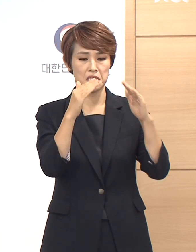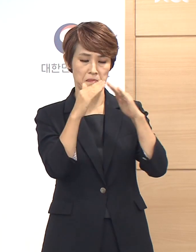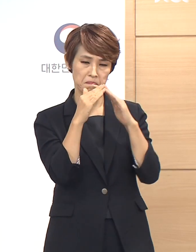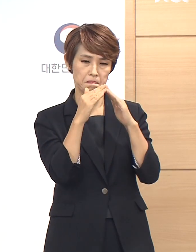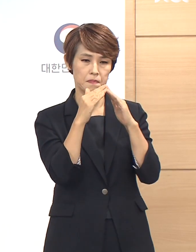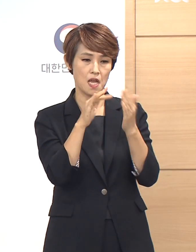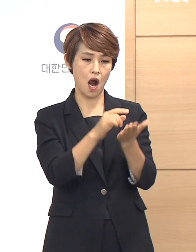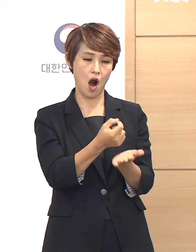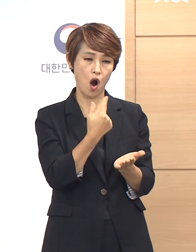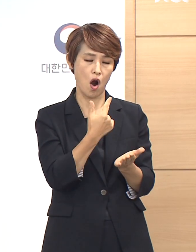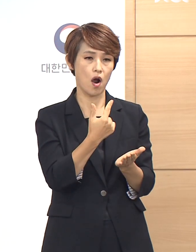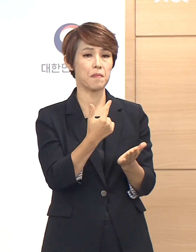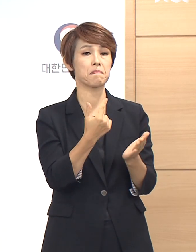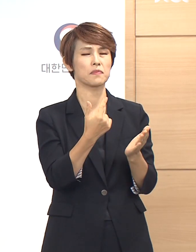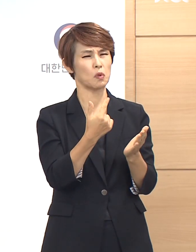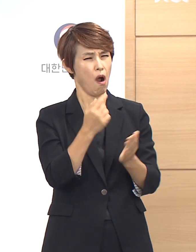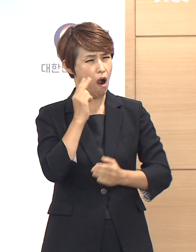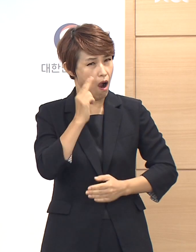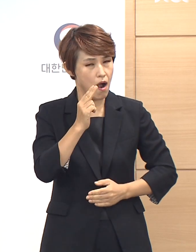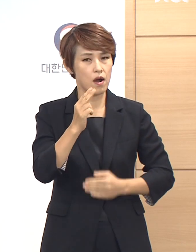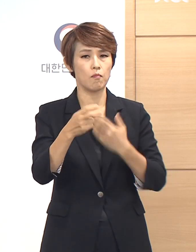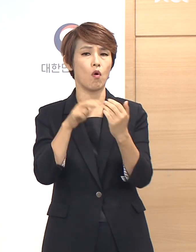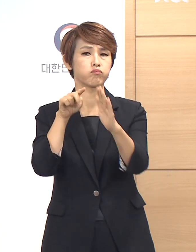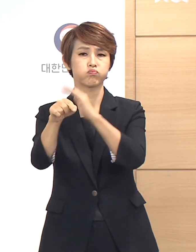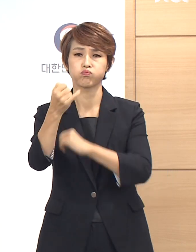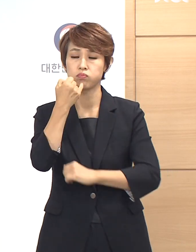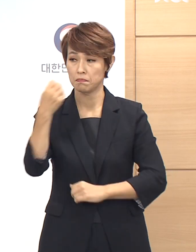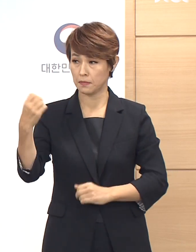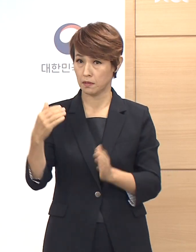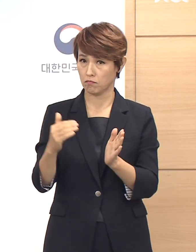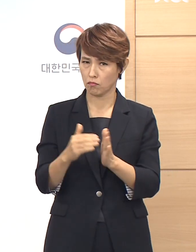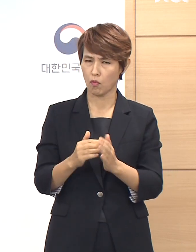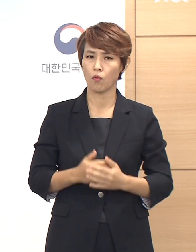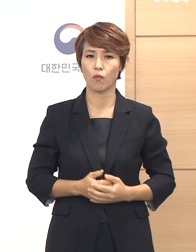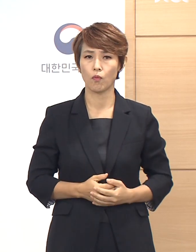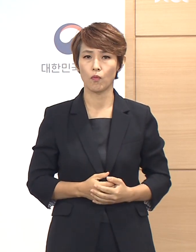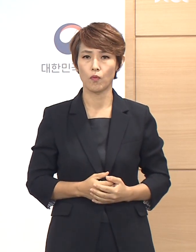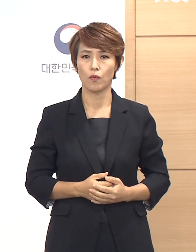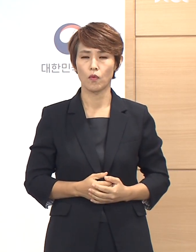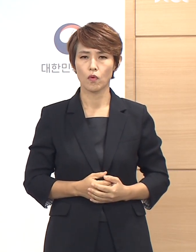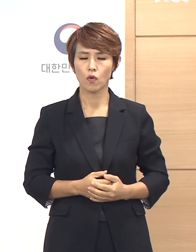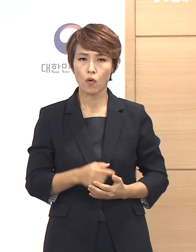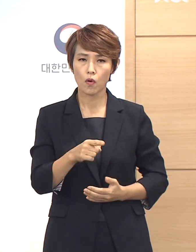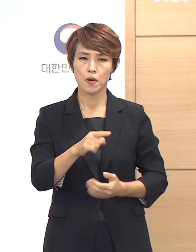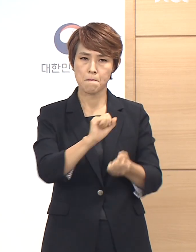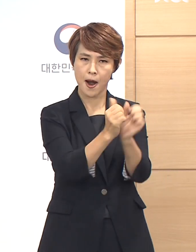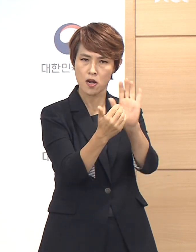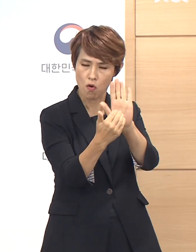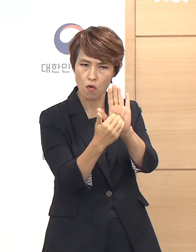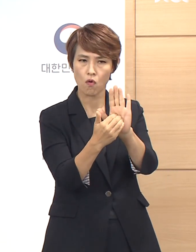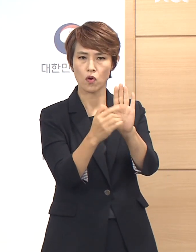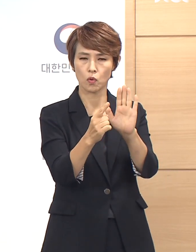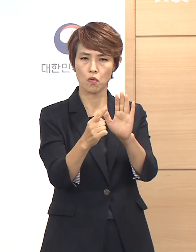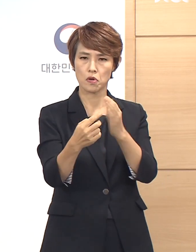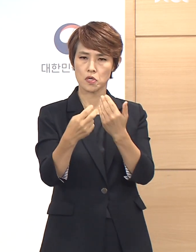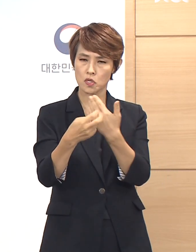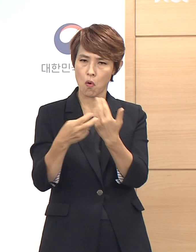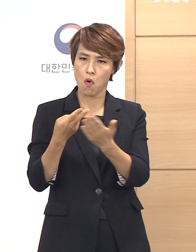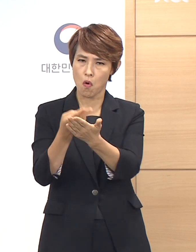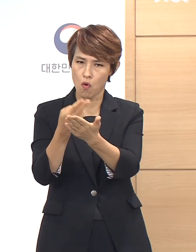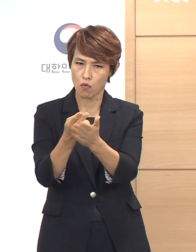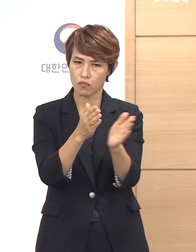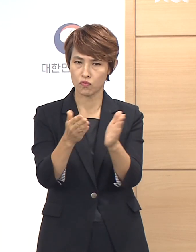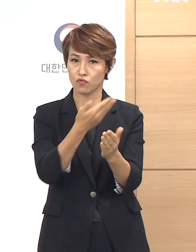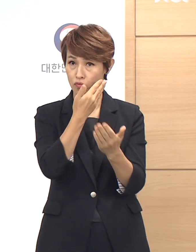병의원을 찾으면 된다는 견해를 밝히셨는데 이와 함께 근거가 있는 방역과 의료 대응을 거듭